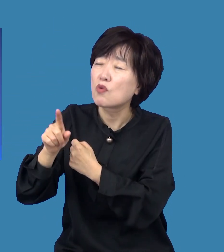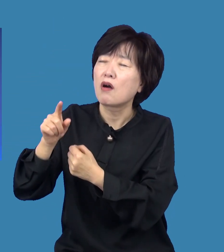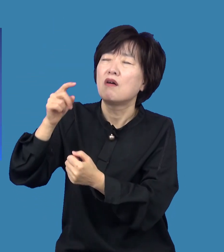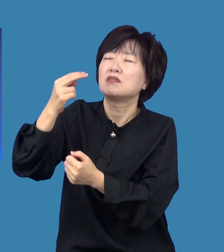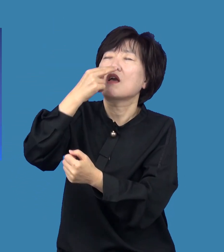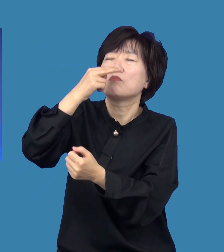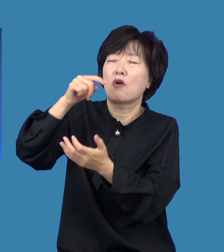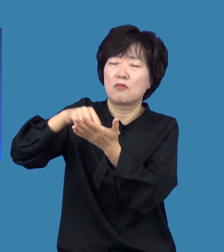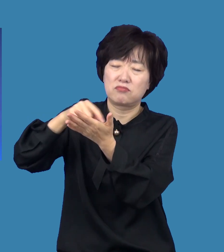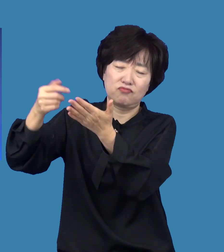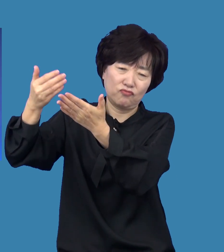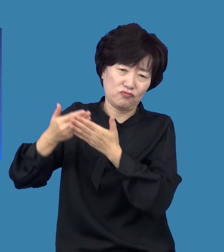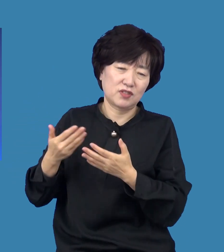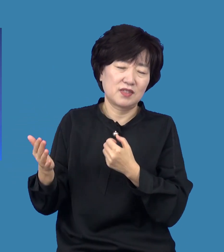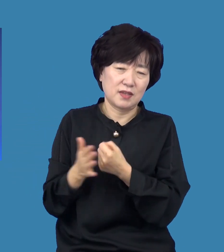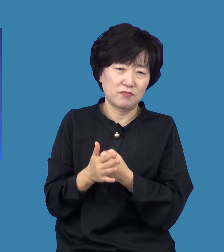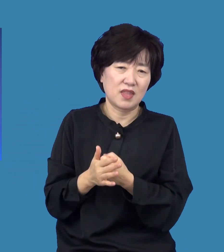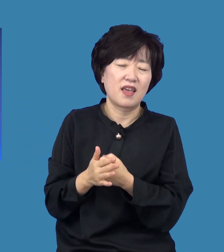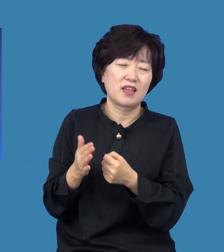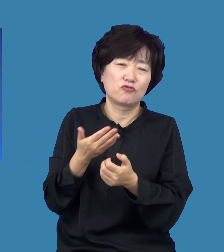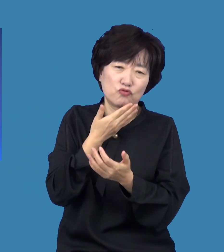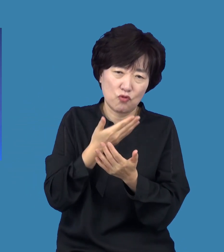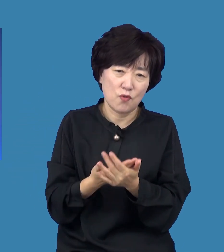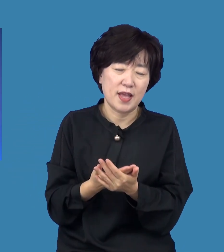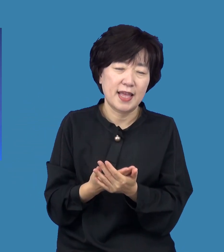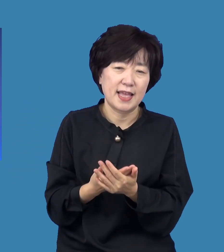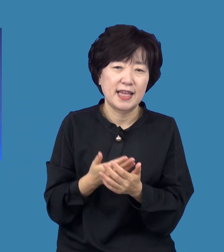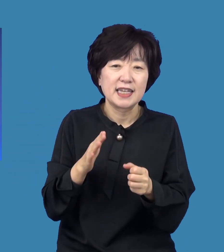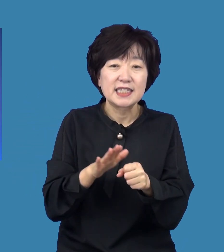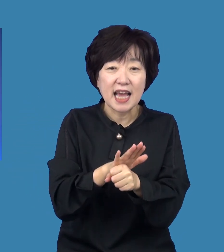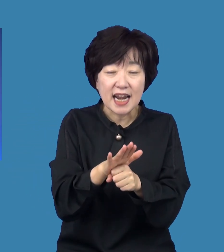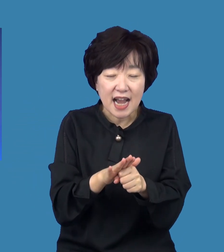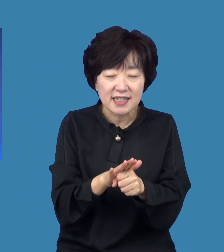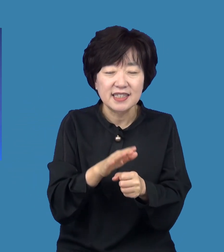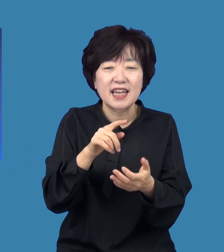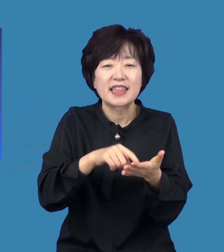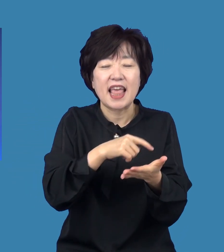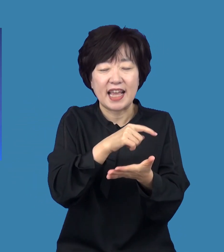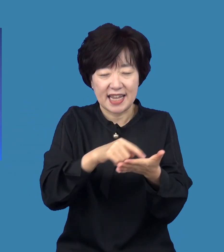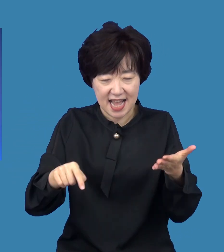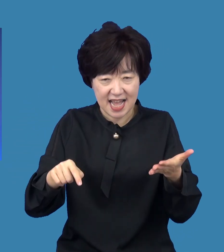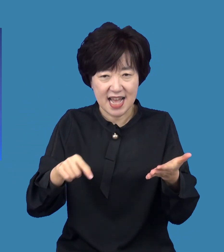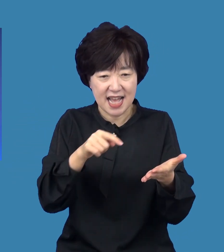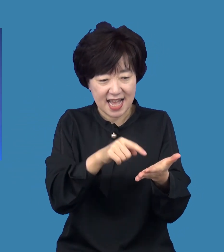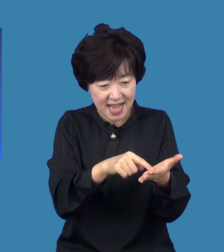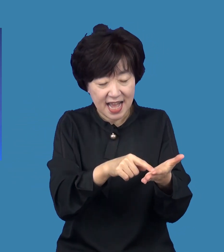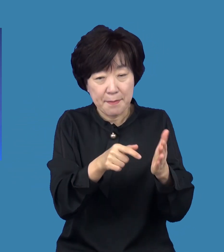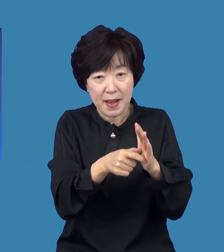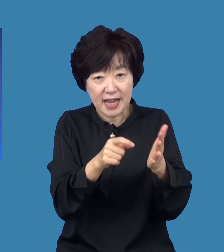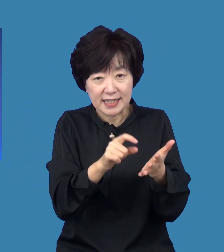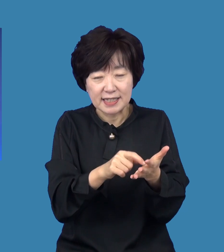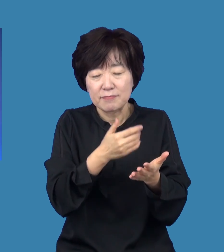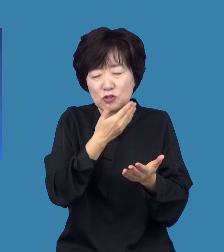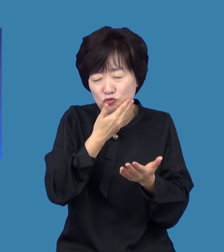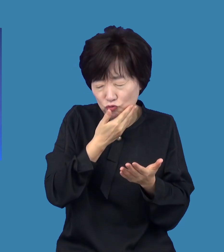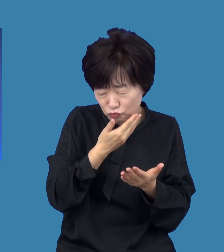치르셨으니까. 그래서 사랑이라는 거예요. 사랑은 여러분 대가를 치른 만큼 고귀하고 존귀한 사랑이 돼요.